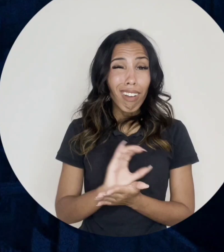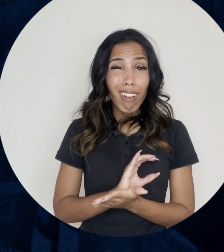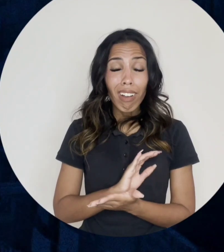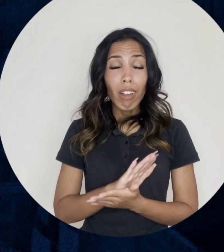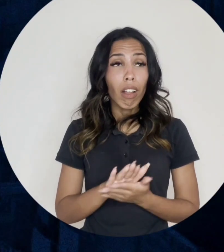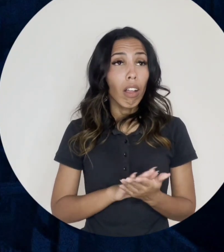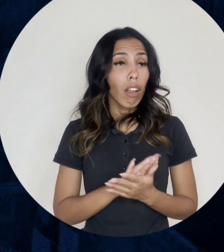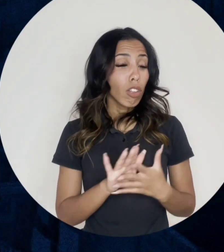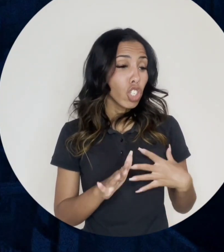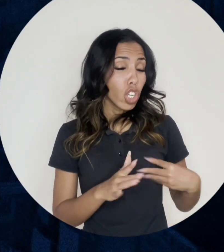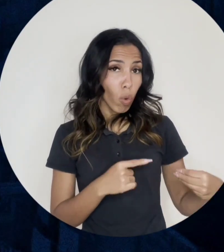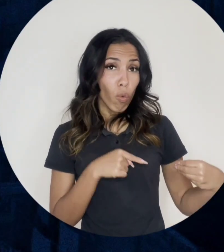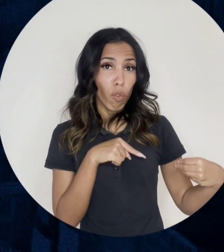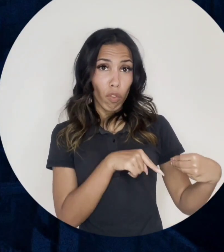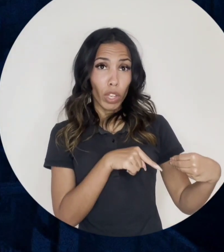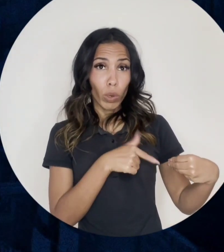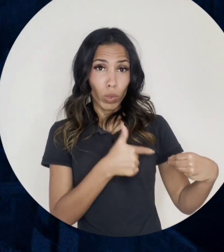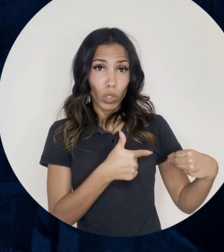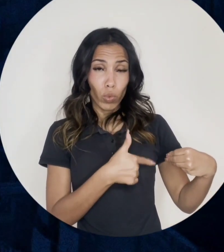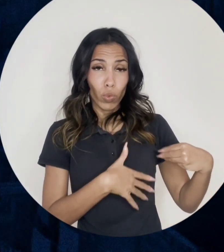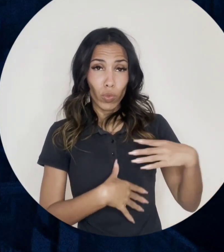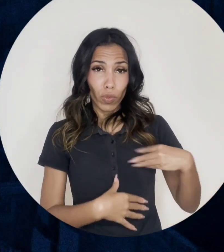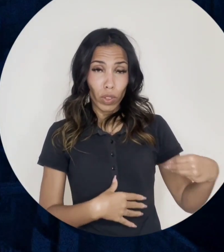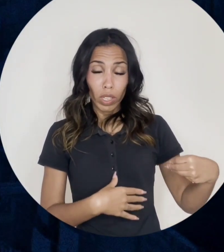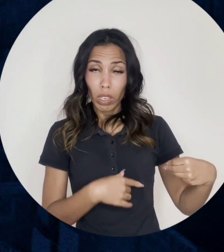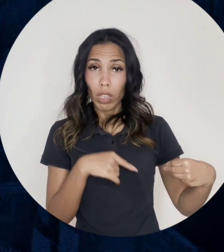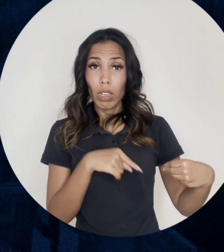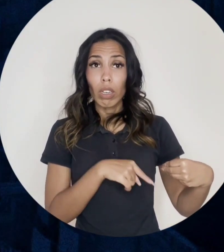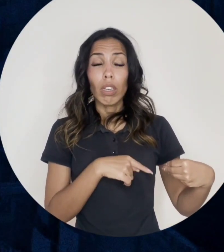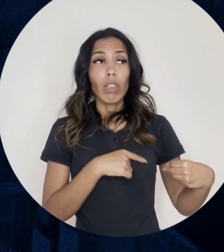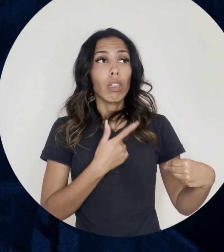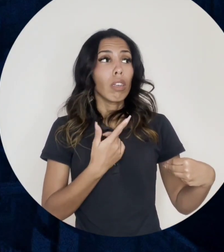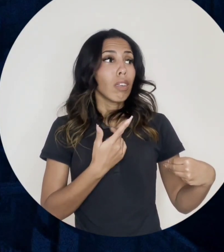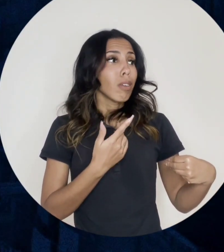para criar, e eu sabia tudo o que precisava.